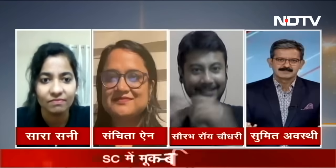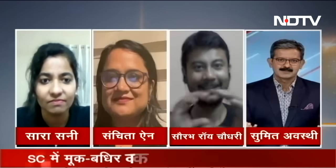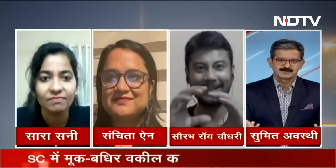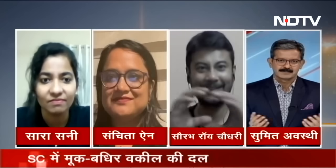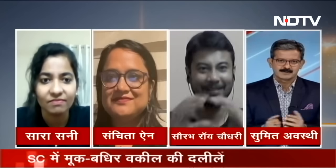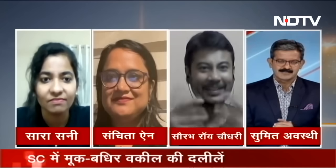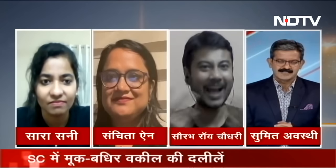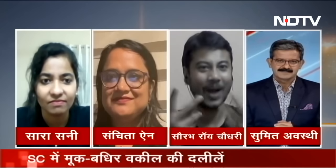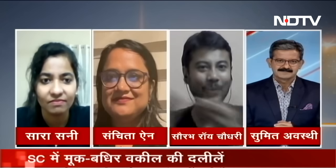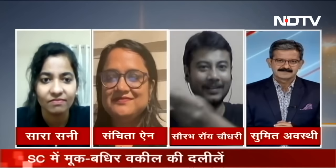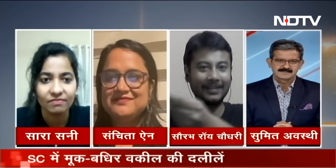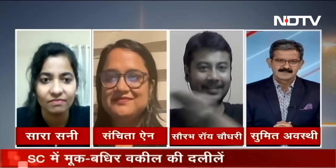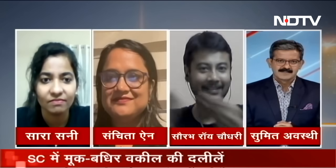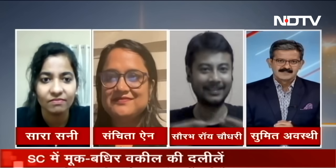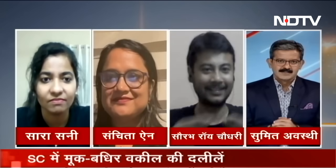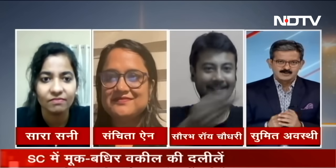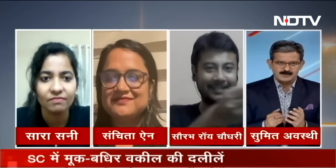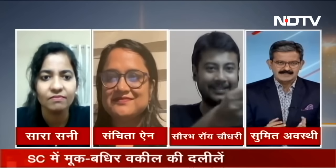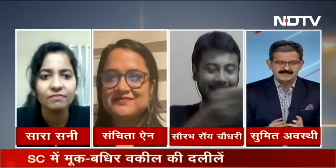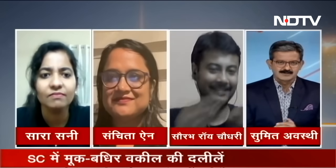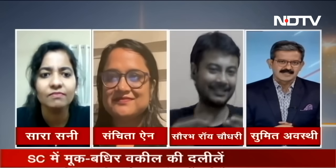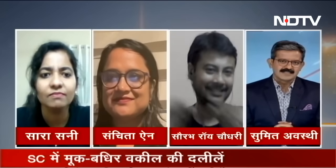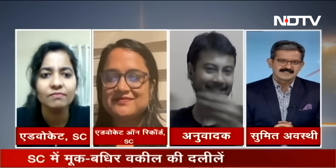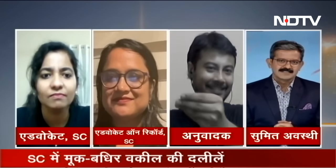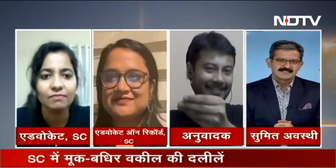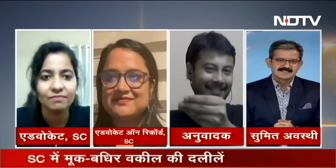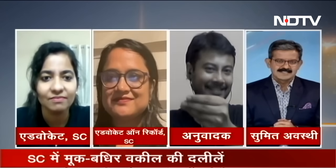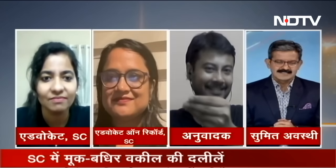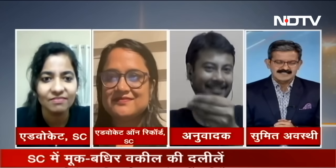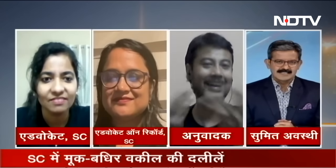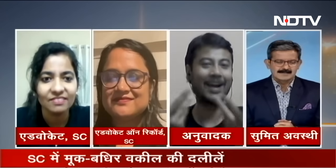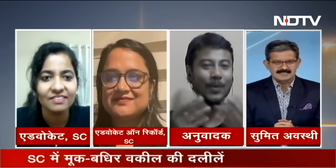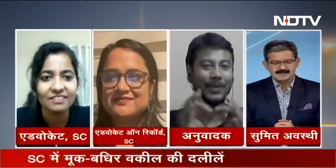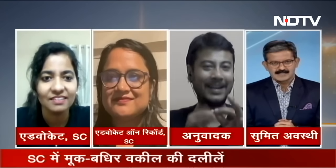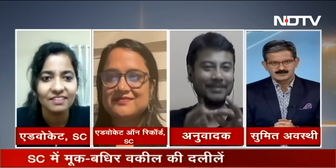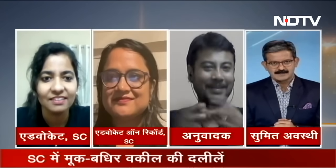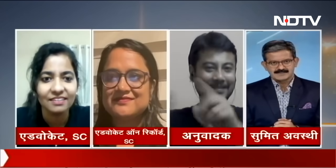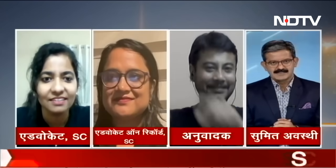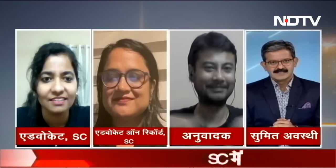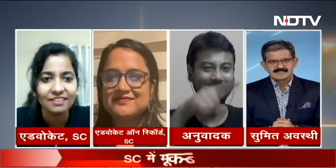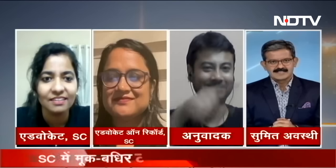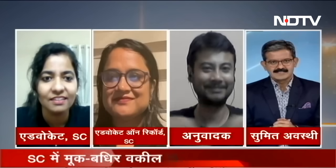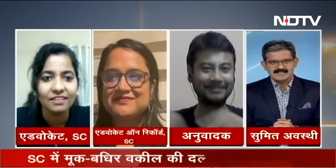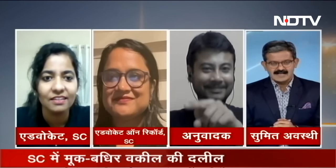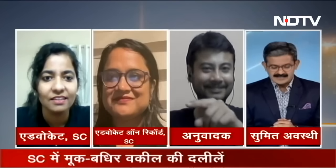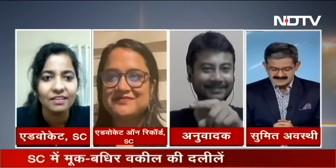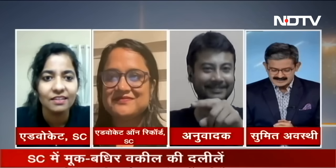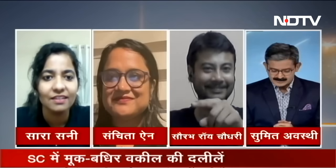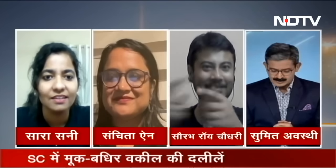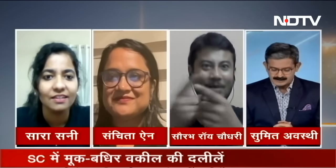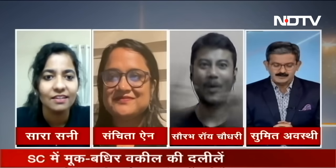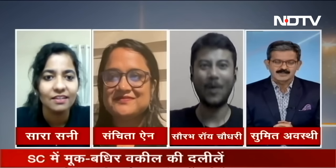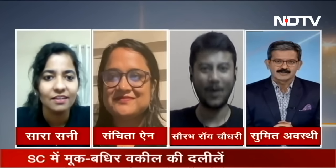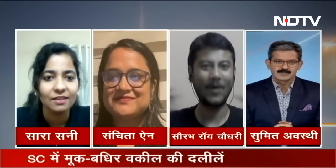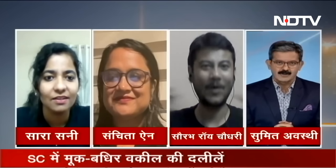तमाम दर्शकों तक पहुंचेगा। शुरुआत करूंगा, संचिता जी का परिचय भी करा दूं आपसे। संचिता एन जी हैं